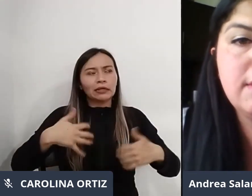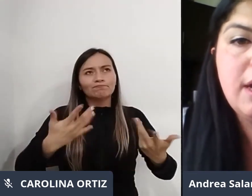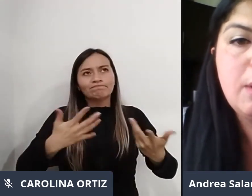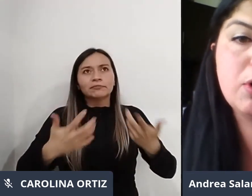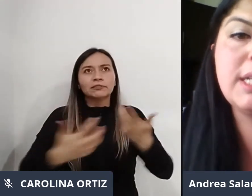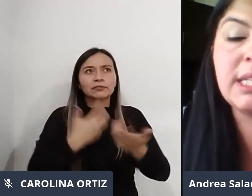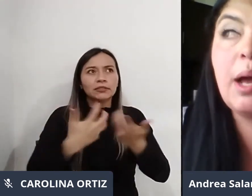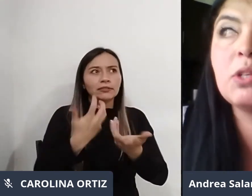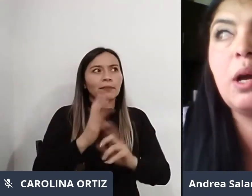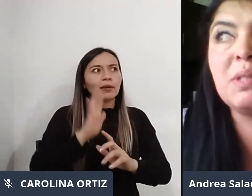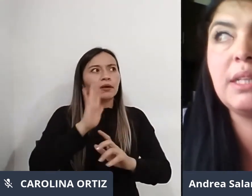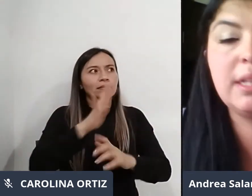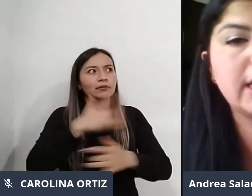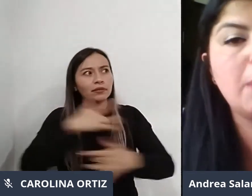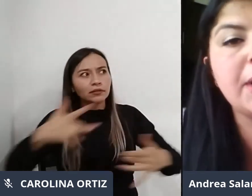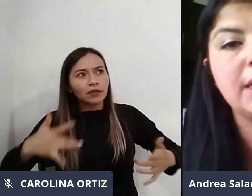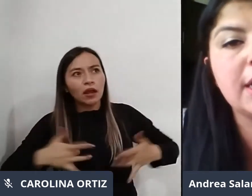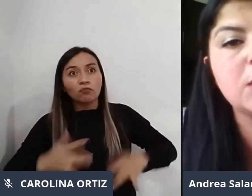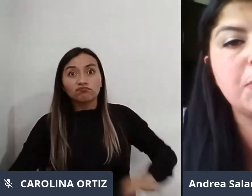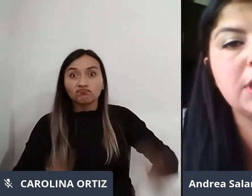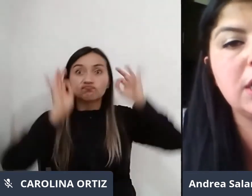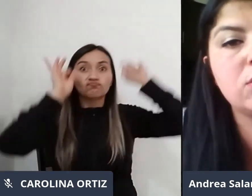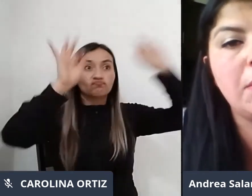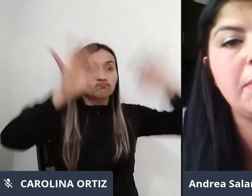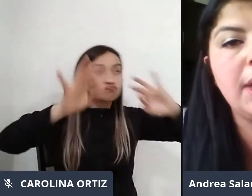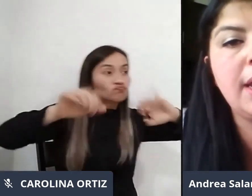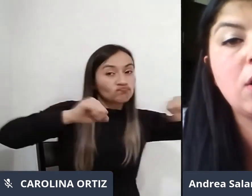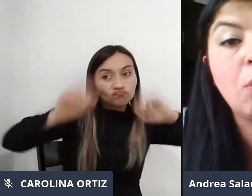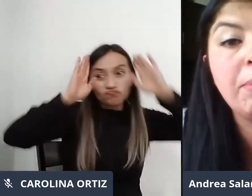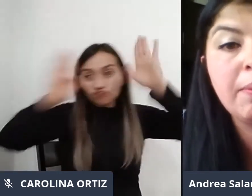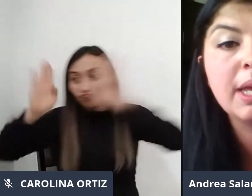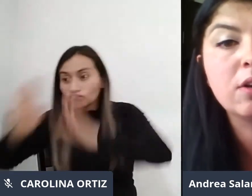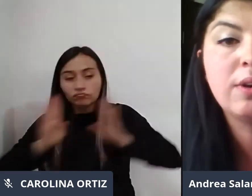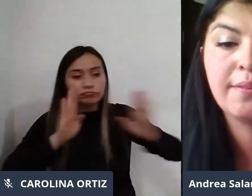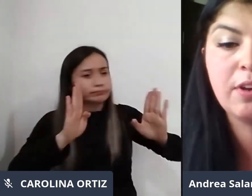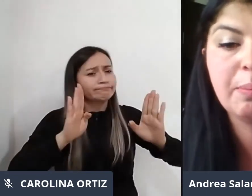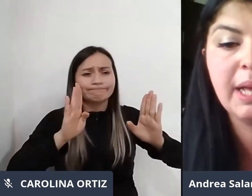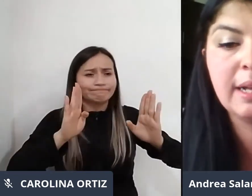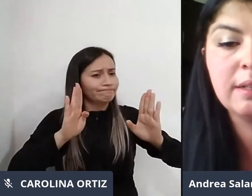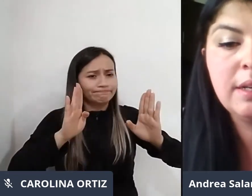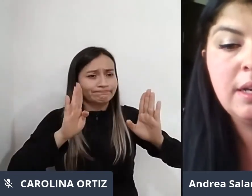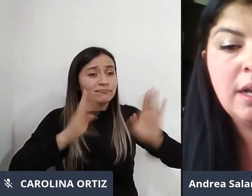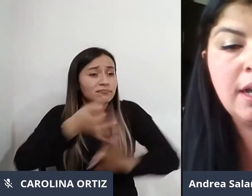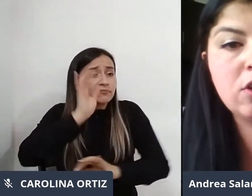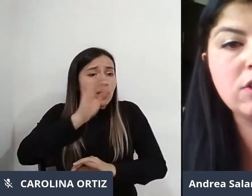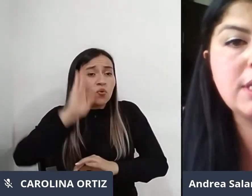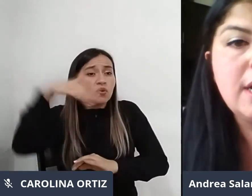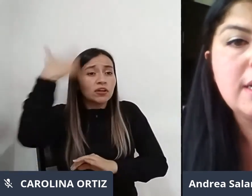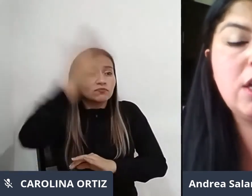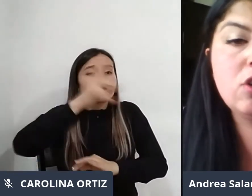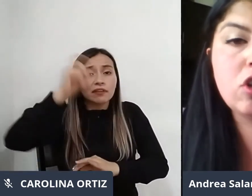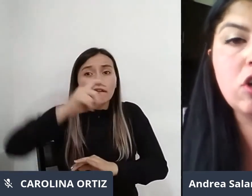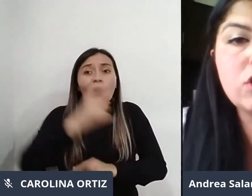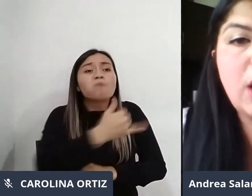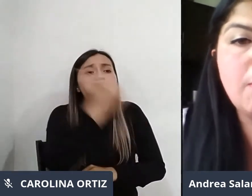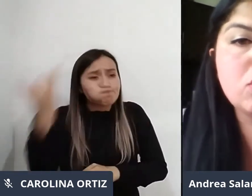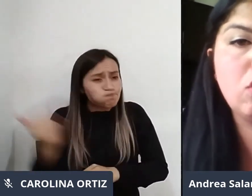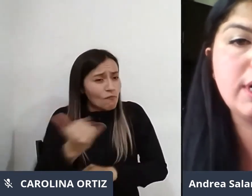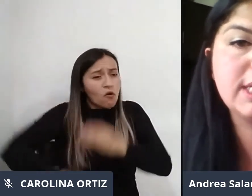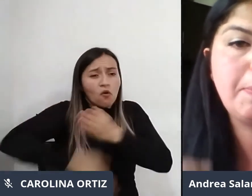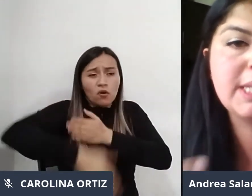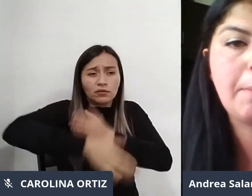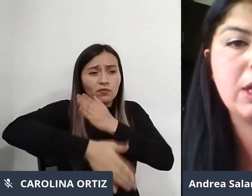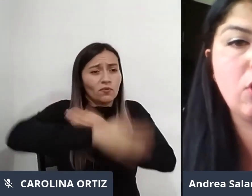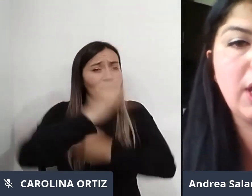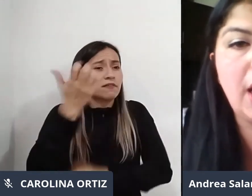enfermedad, porque ya sabemos que vamos a tener que aprender después de esto a vivir y a convivir con la enfermedad. Entonces, si nosotros nos quedamos